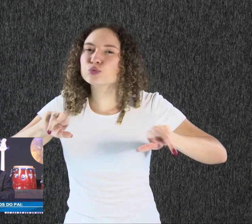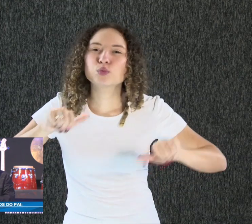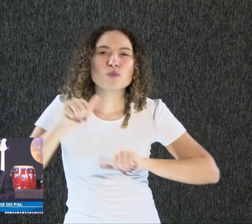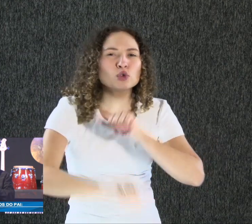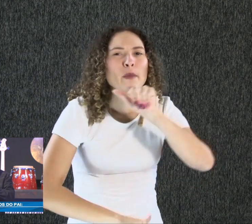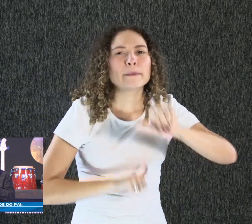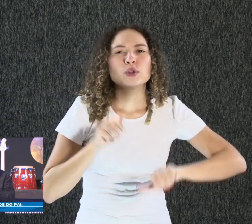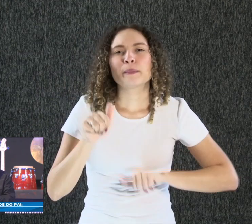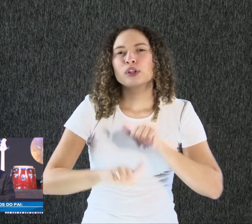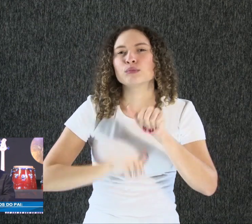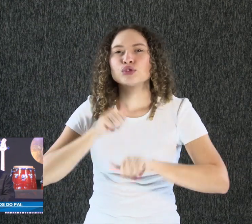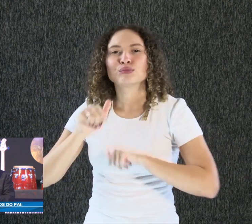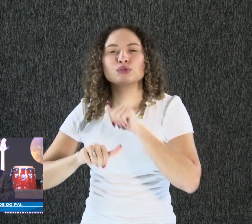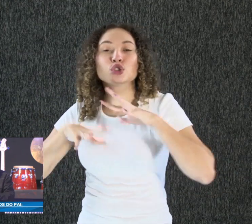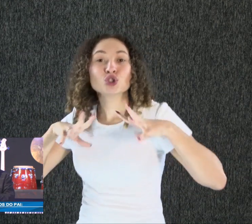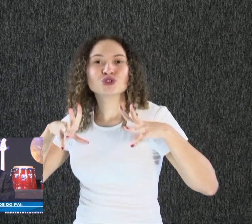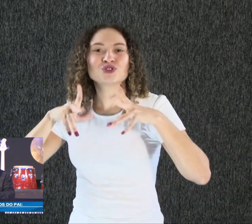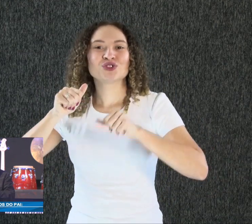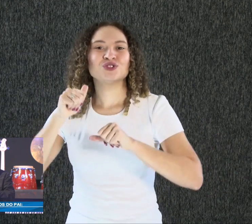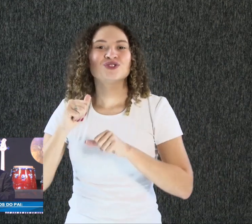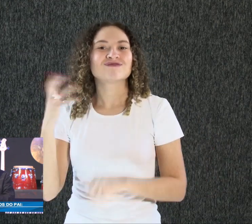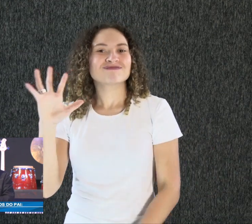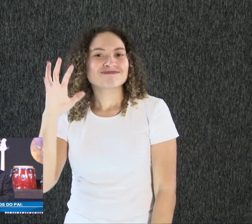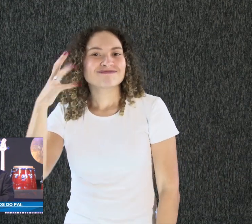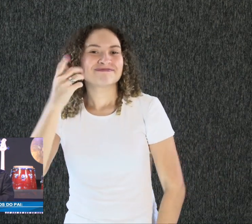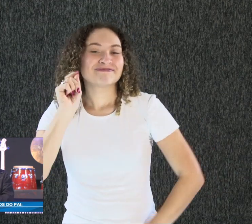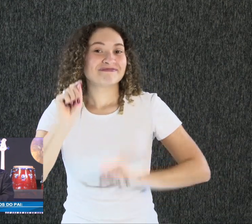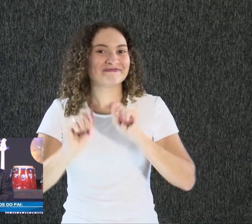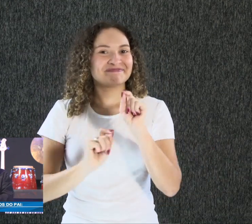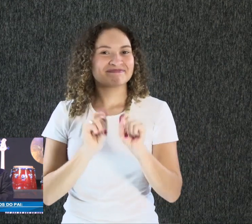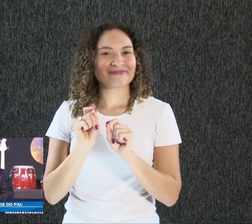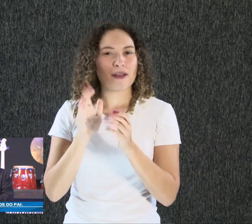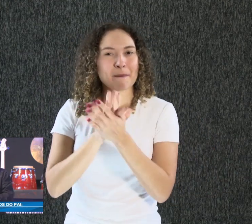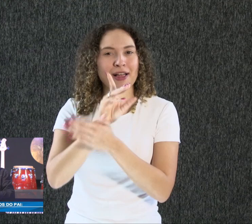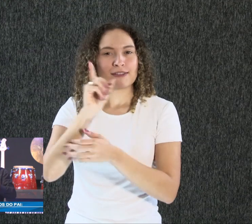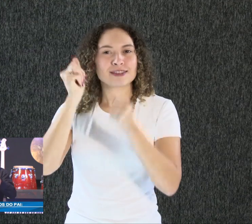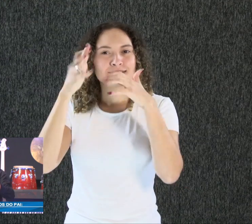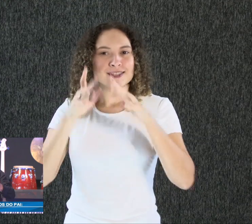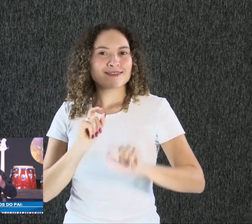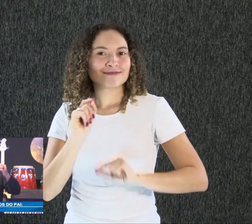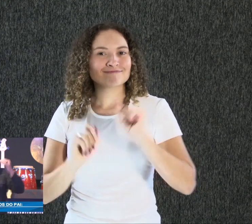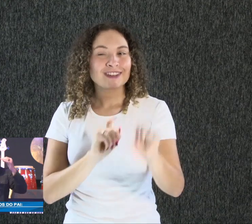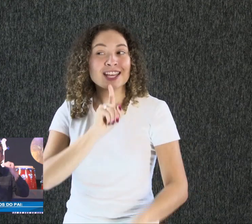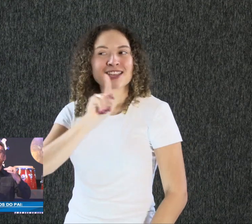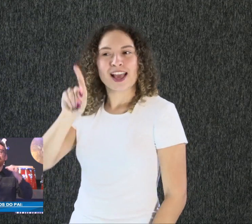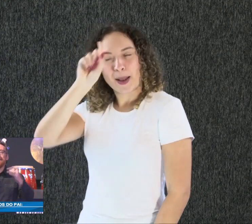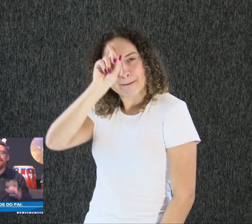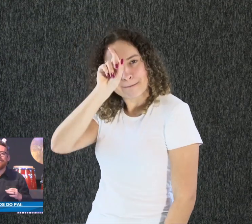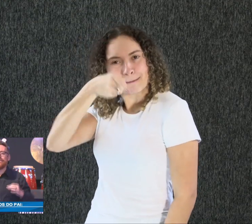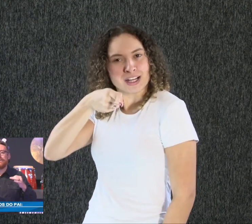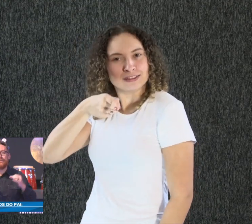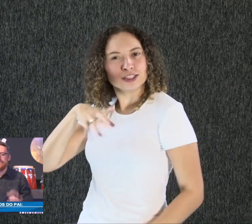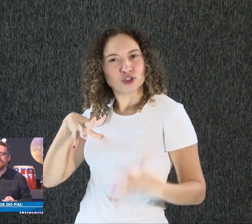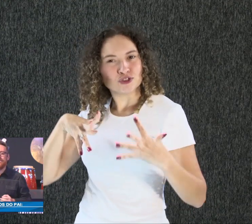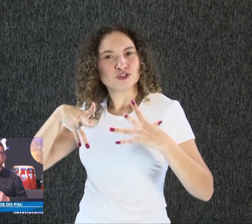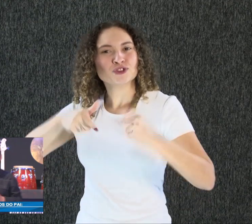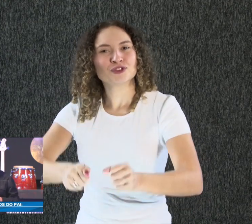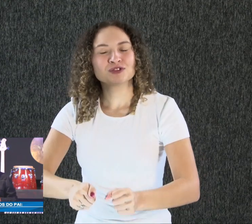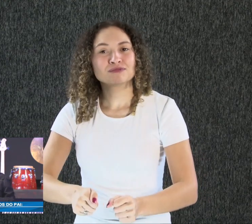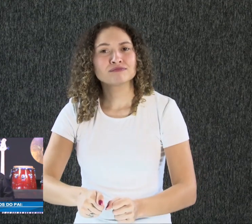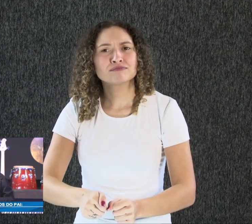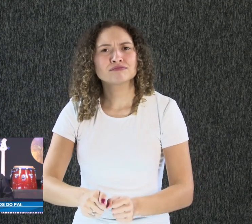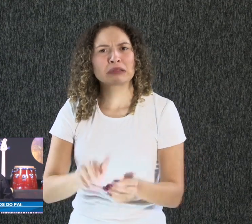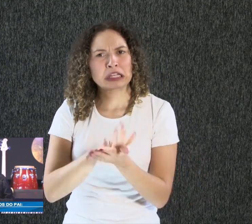as coisas mudam, tudo acontece, porque a Bíblia diz que é Ele que tem a última palavra sobre todas as